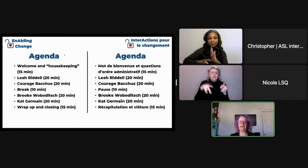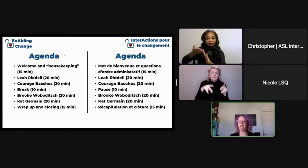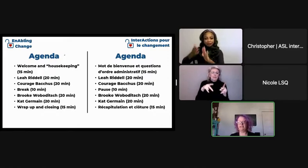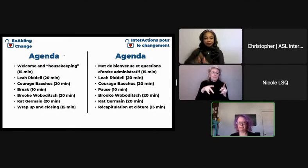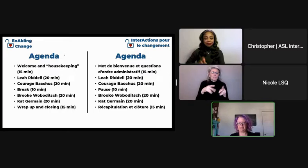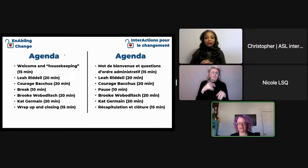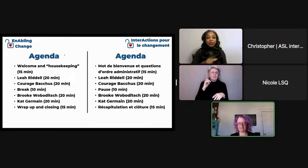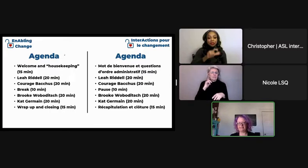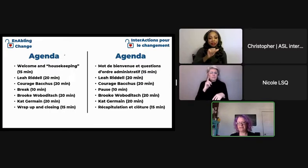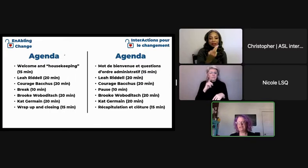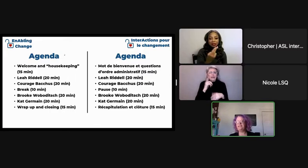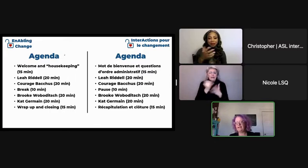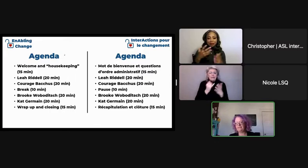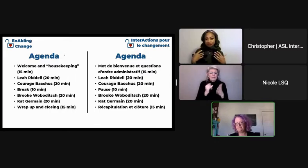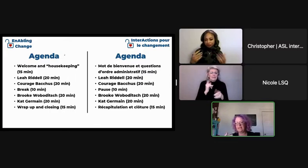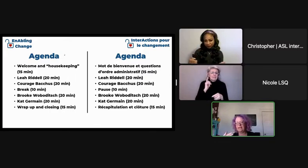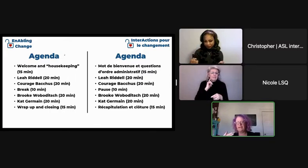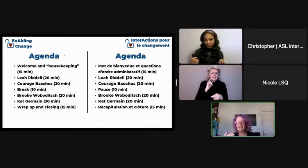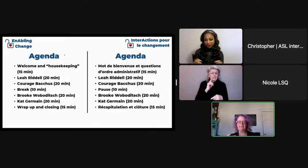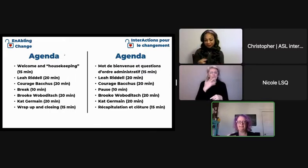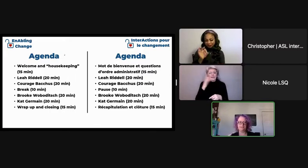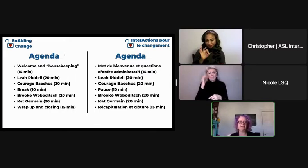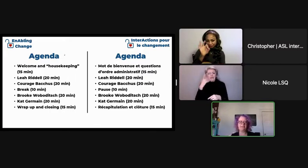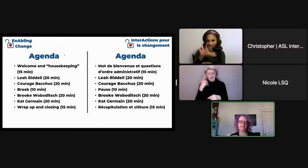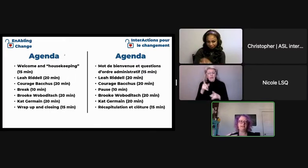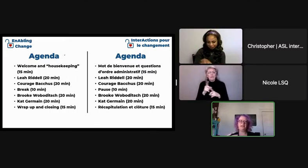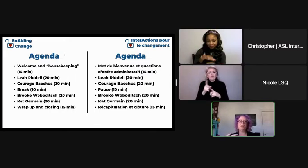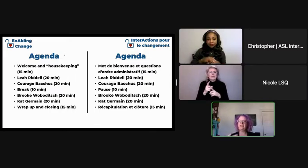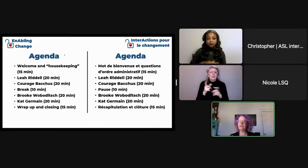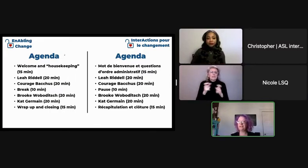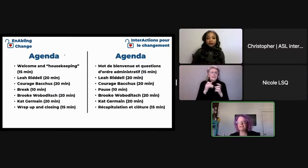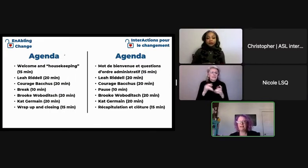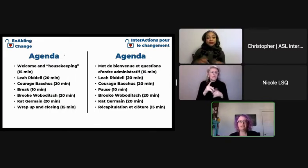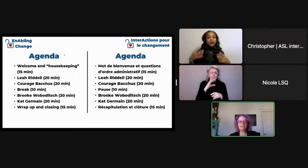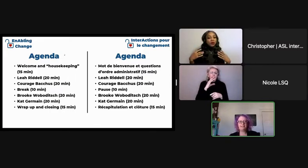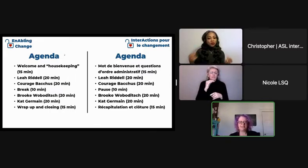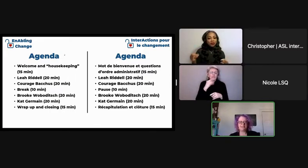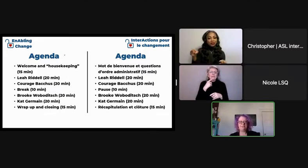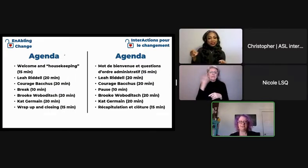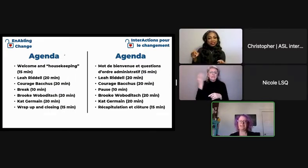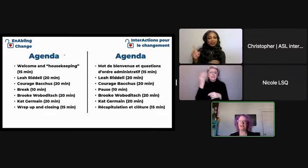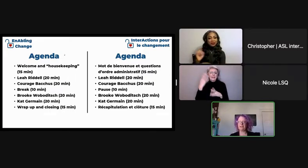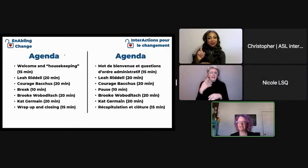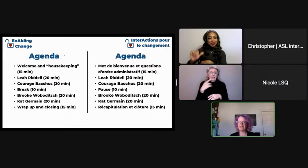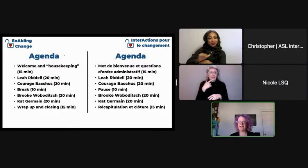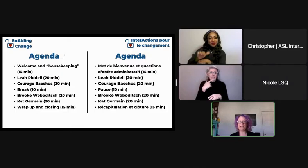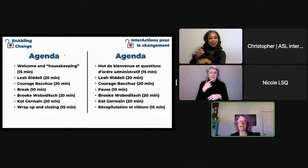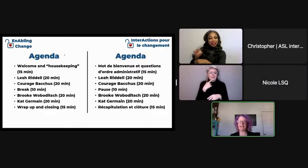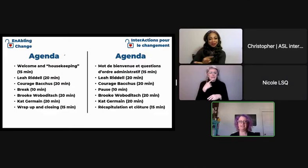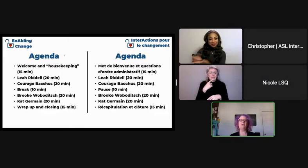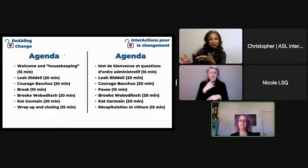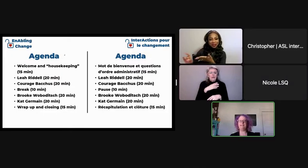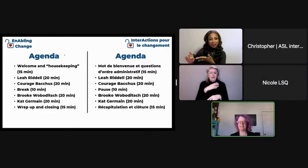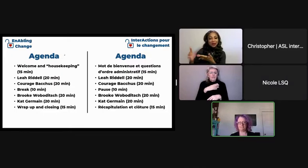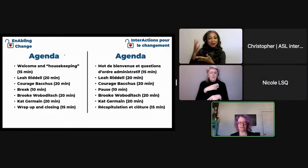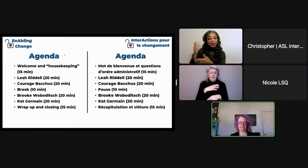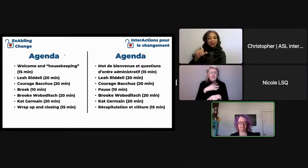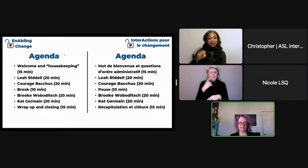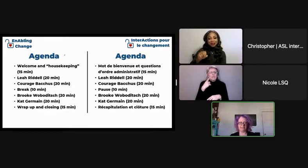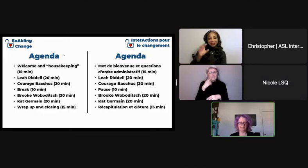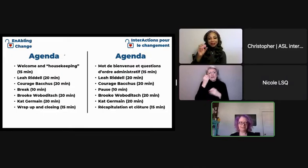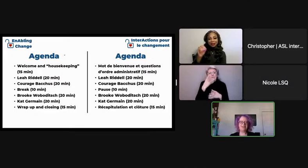artistes, administratives, et nos présentations seront… Donc, pour votre